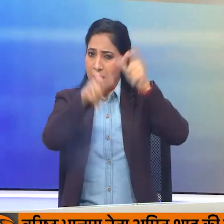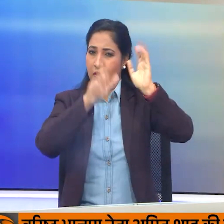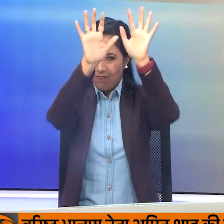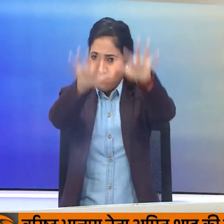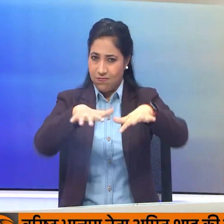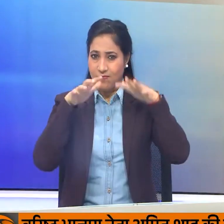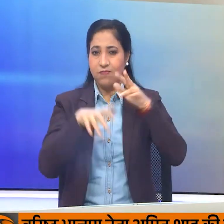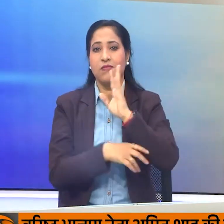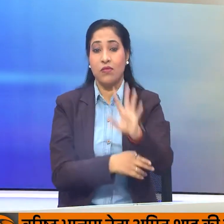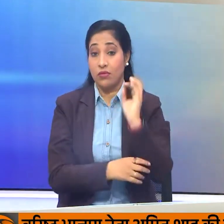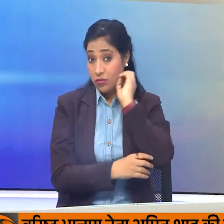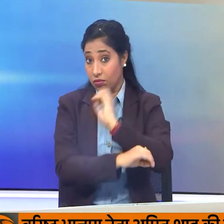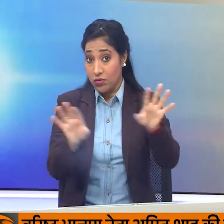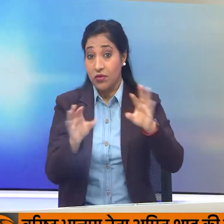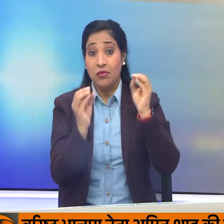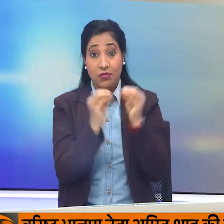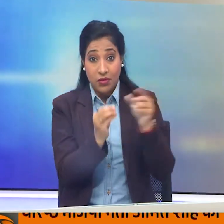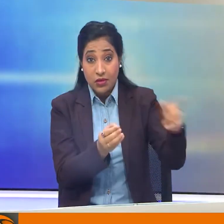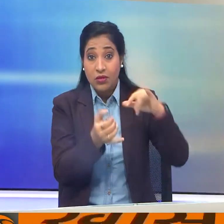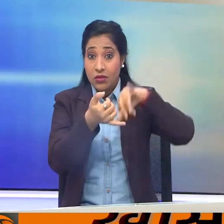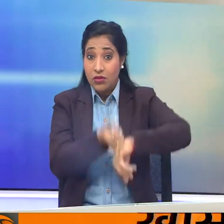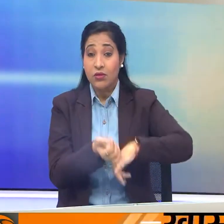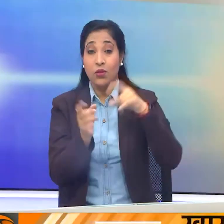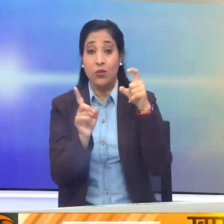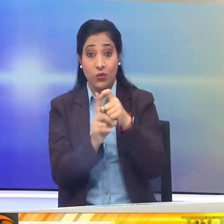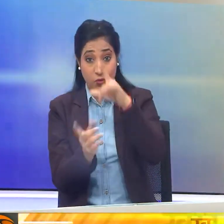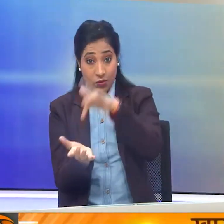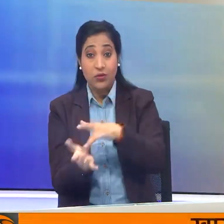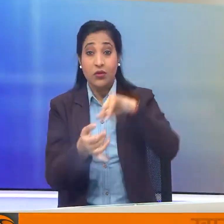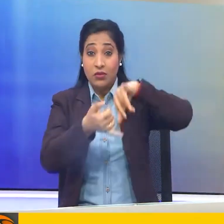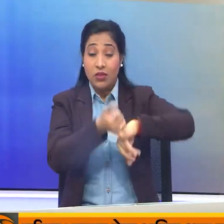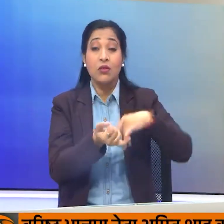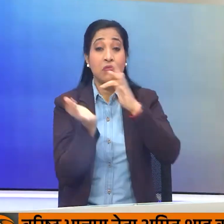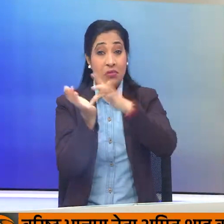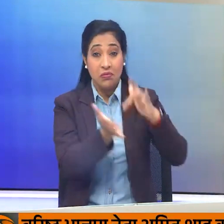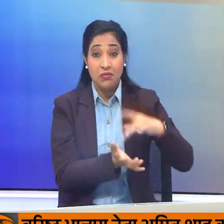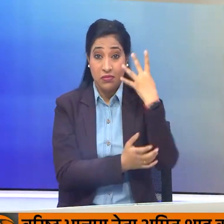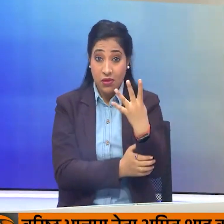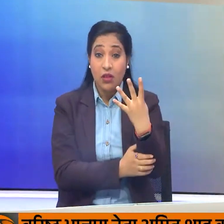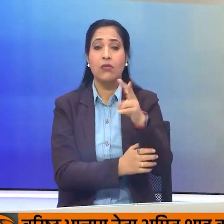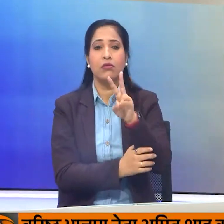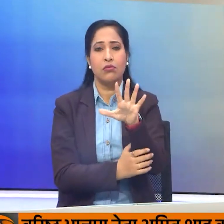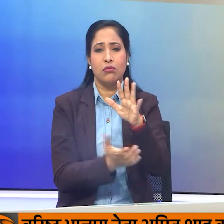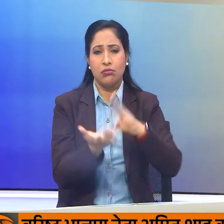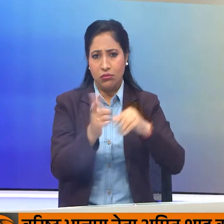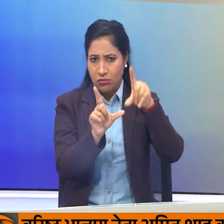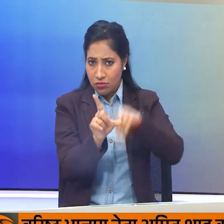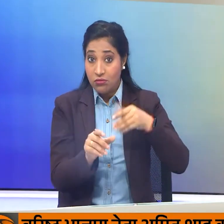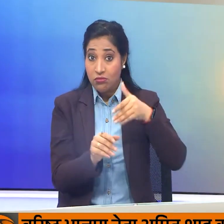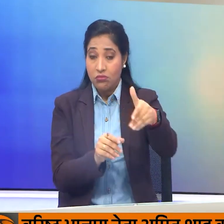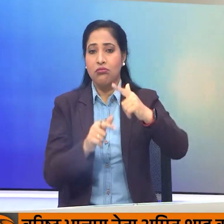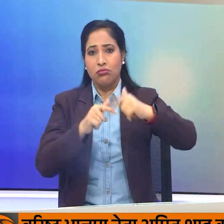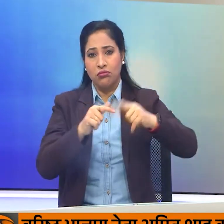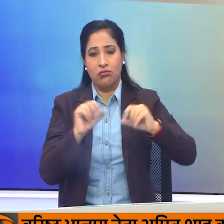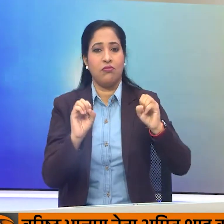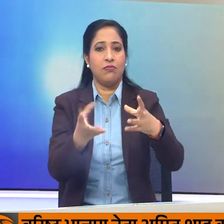करेंगे। बता दें कि बस्ती, संत कबीर नगर, डुमरियागंज और श्रावस्ती की सीटों पर 25 मई को अगले चरण में